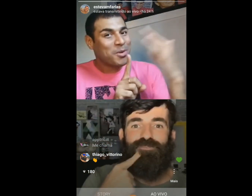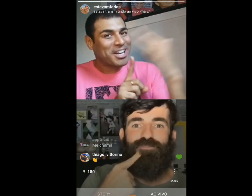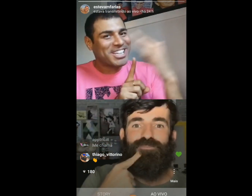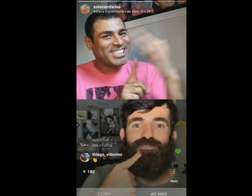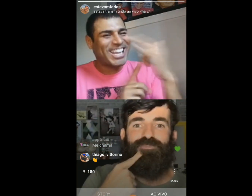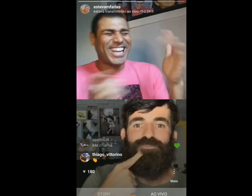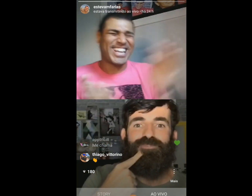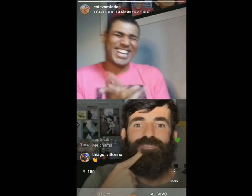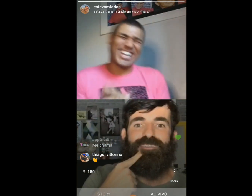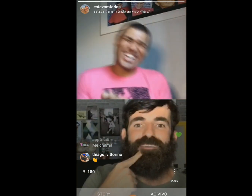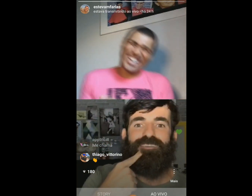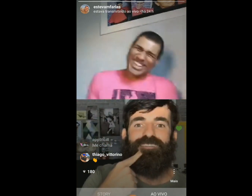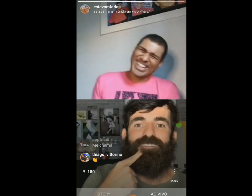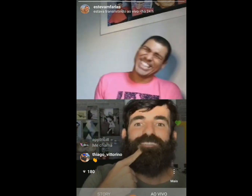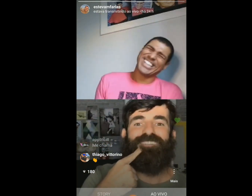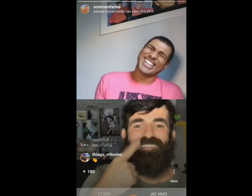crush. Sim.